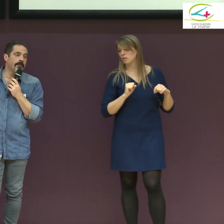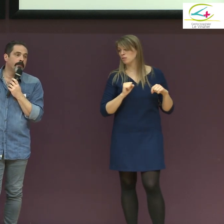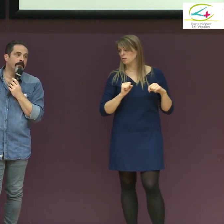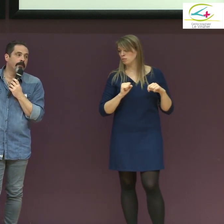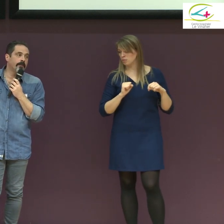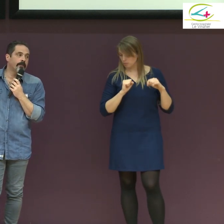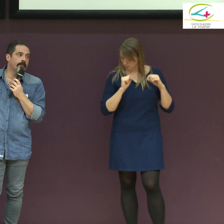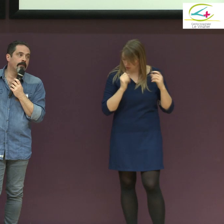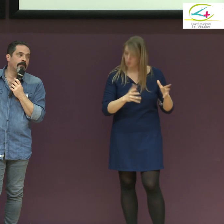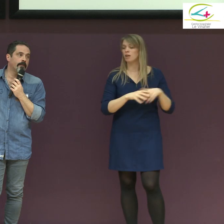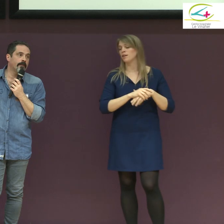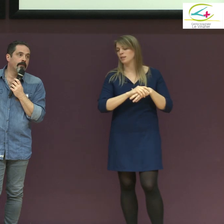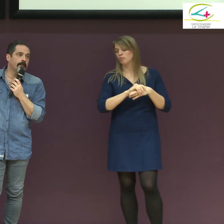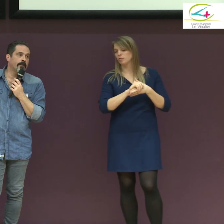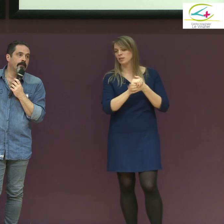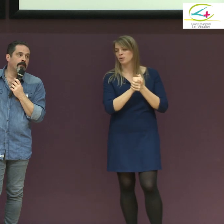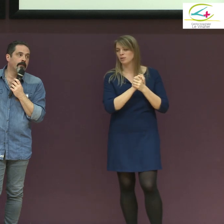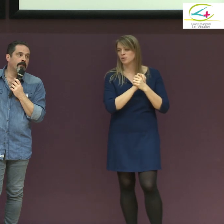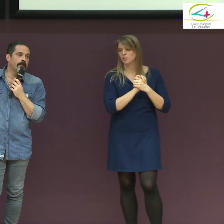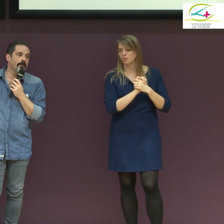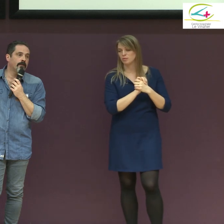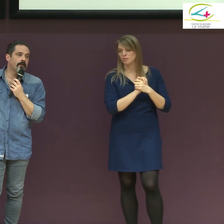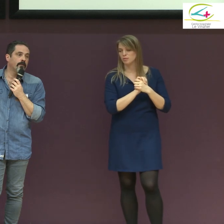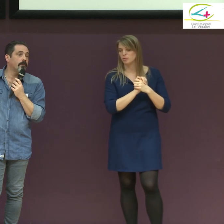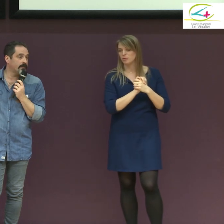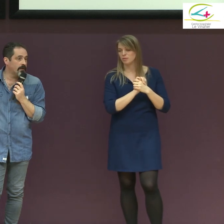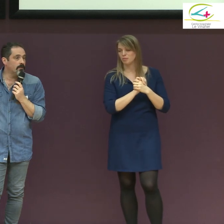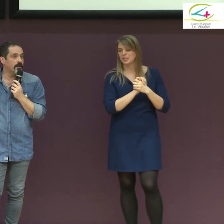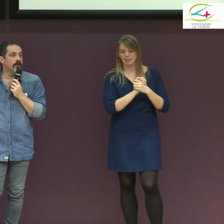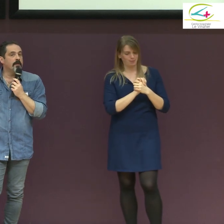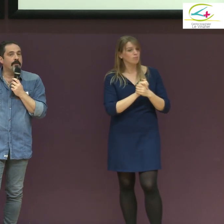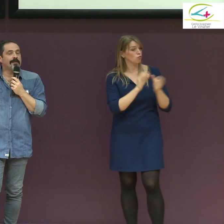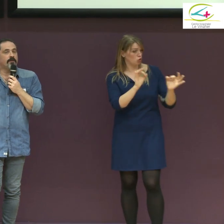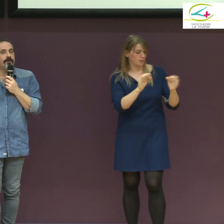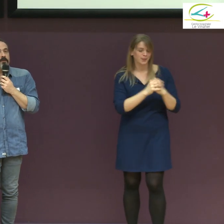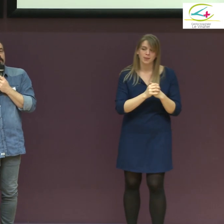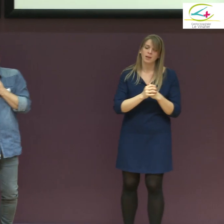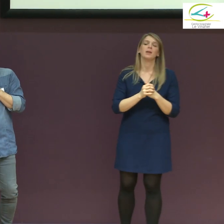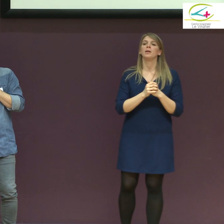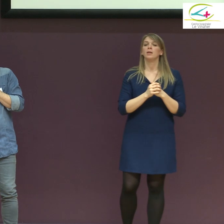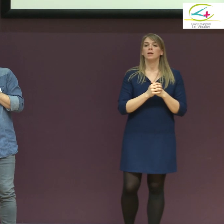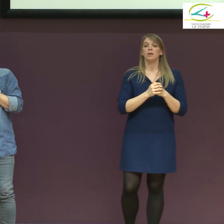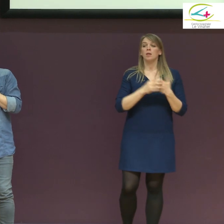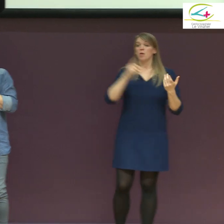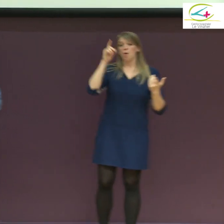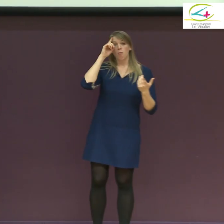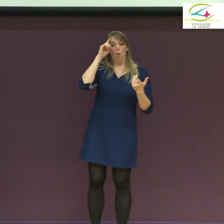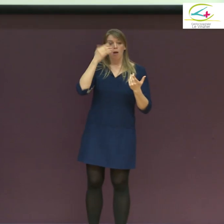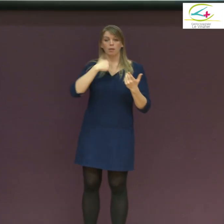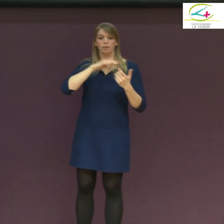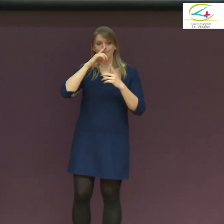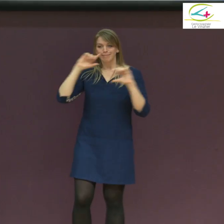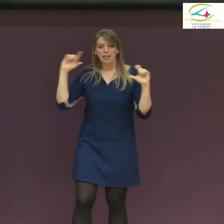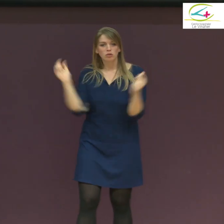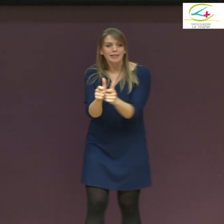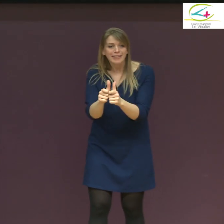l'entreprise, dans la vie au travail, il y a beaucoup d'antidépresseurs qui sont. Prescrit, oui. Mais parce qu'en fait, on fait un diagnostic qui n'est pas un diagnostic